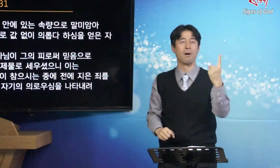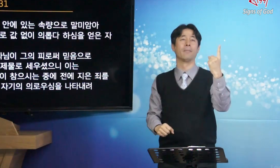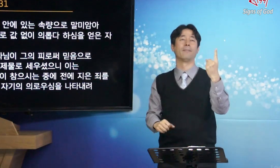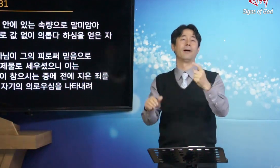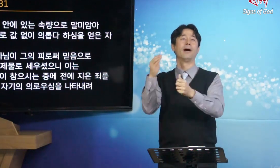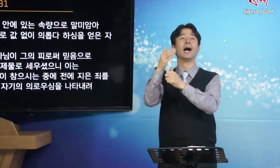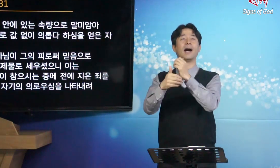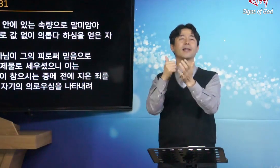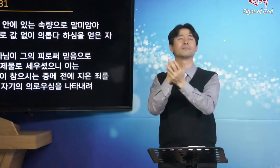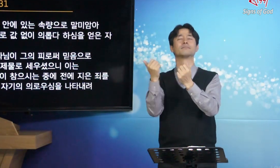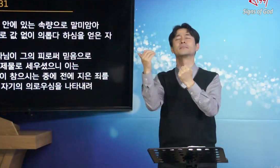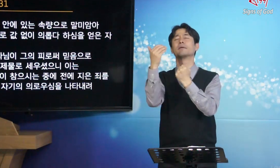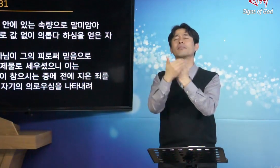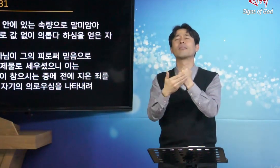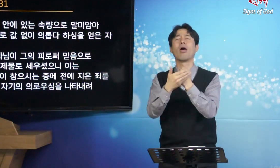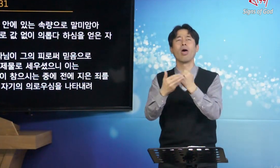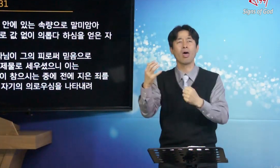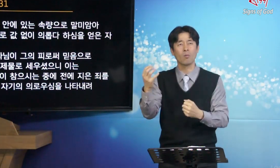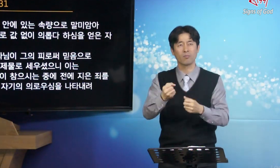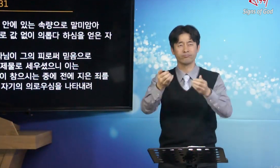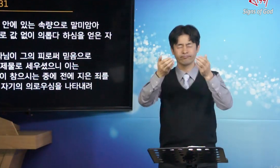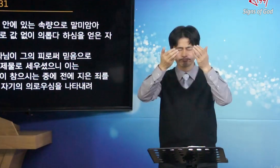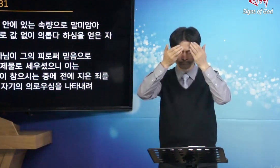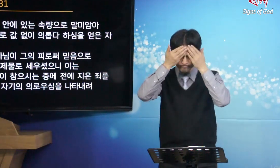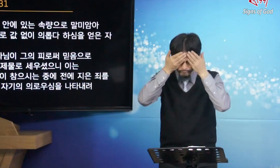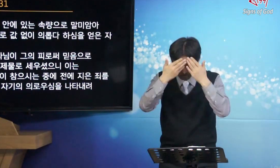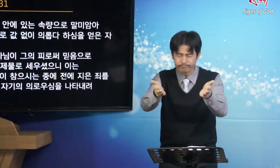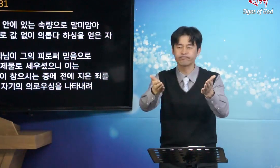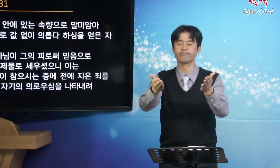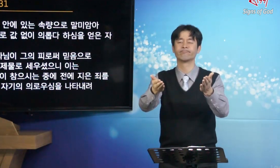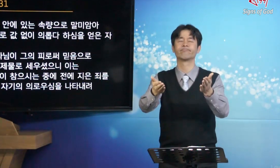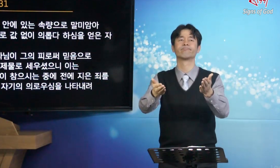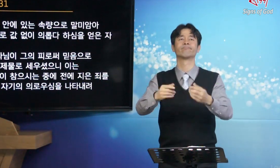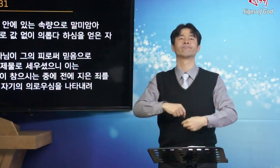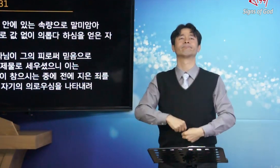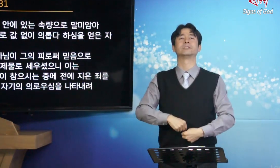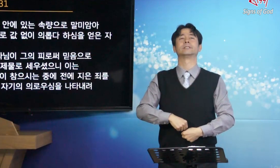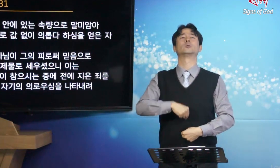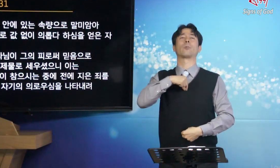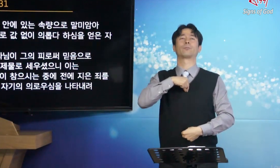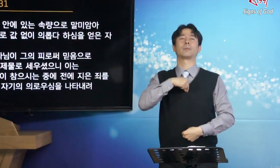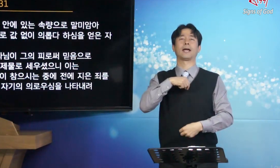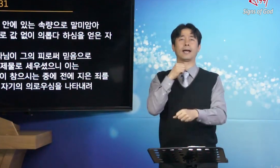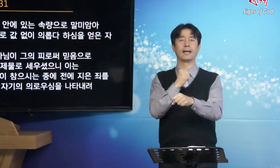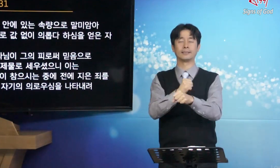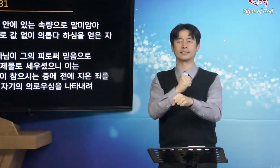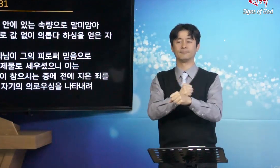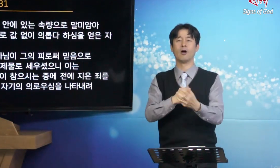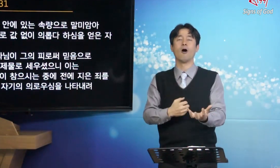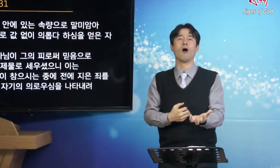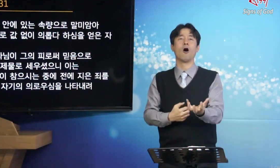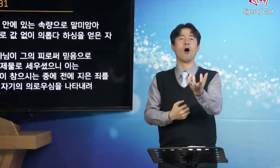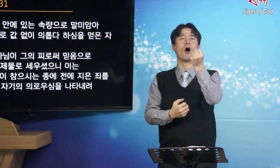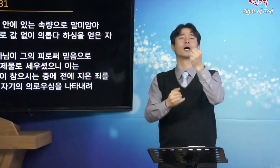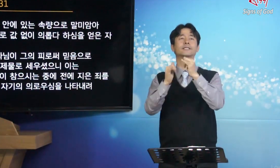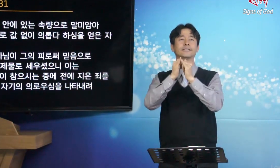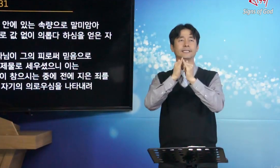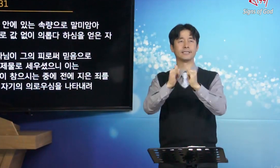속량으로 말미암아 하나님의 은혜로 값없이 의롭다 하심을 얻은